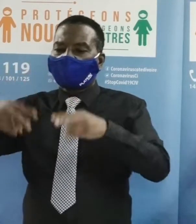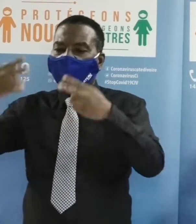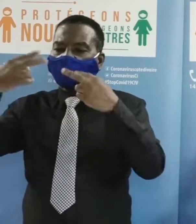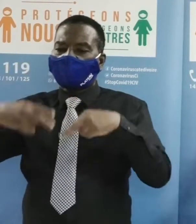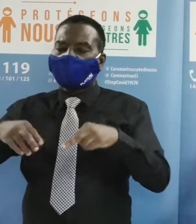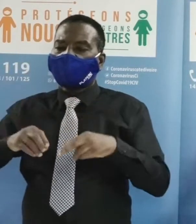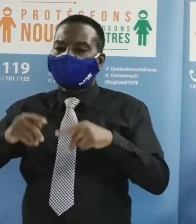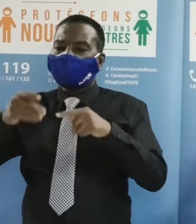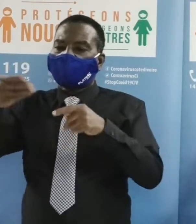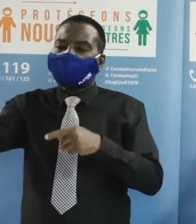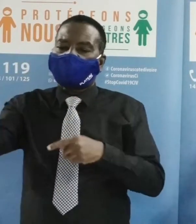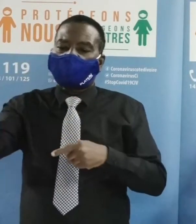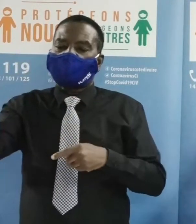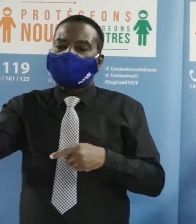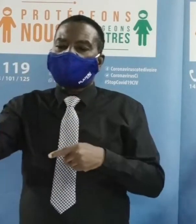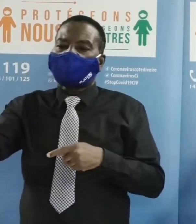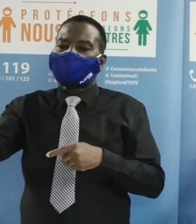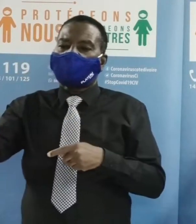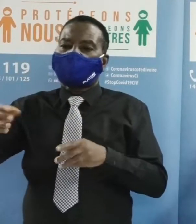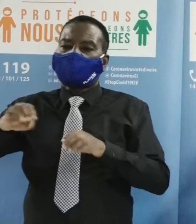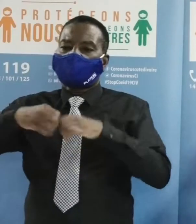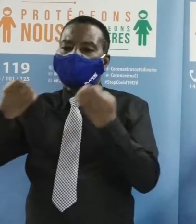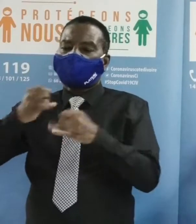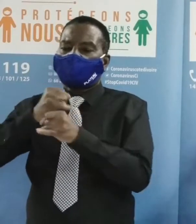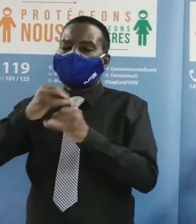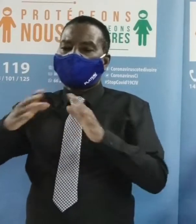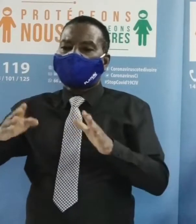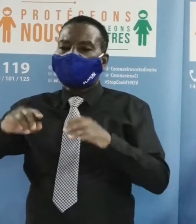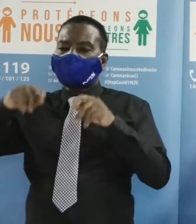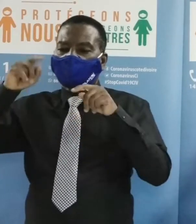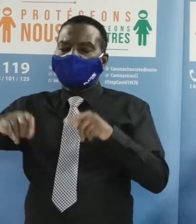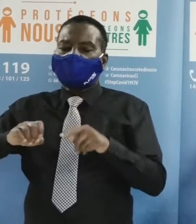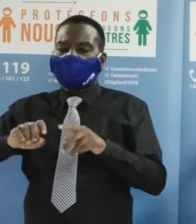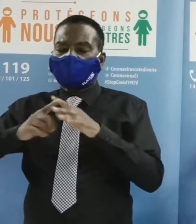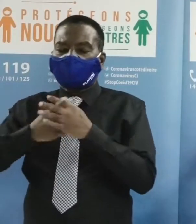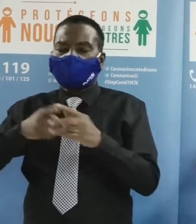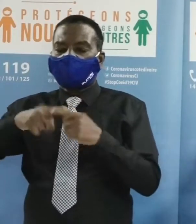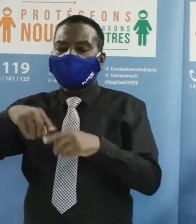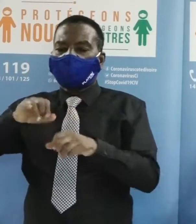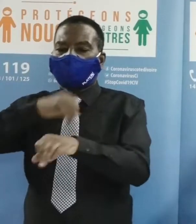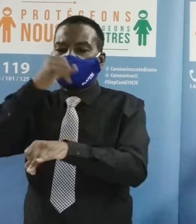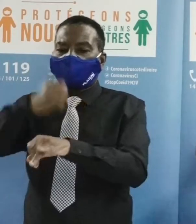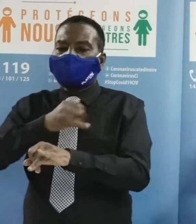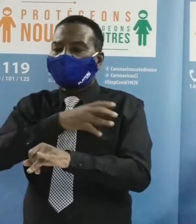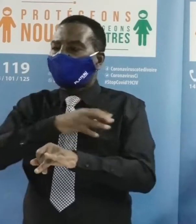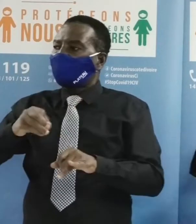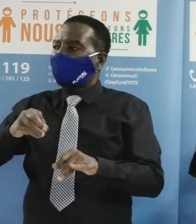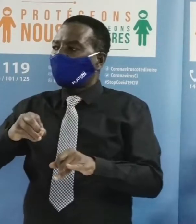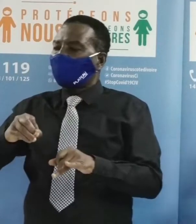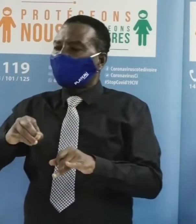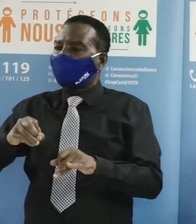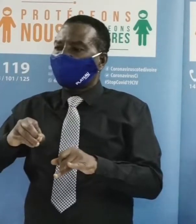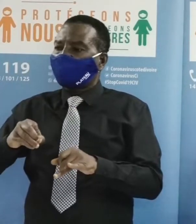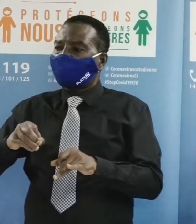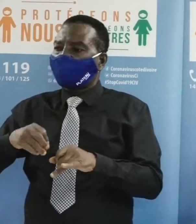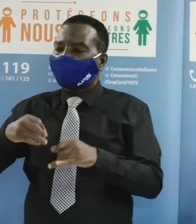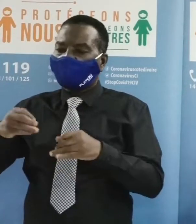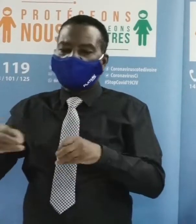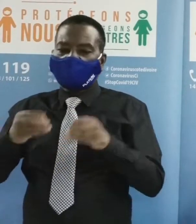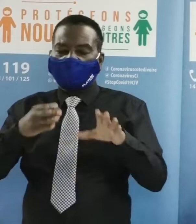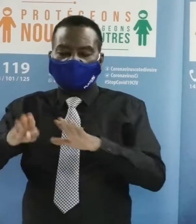octroyée l'entreprise déjà commencé par installer et implanter ses bases